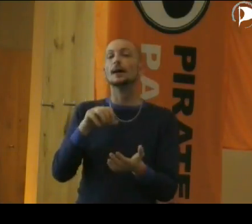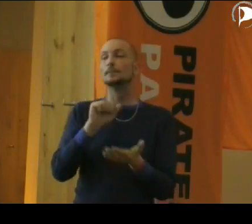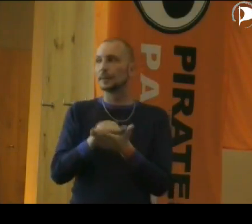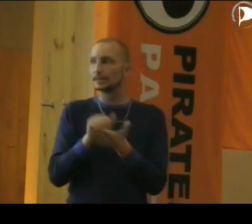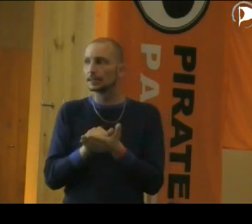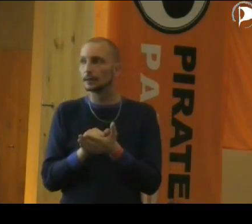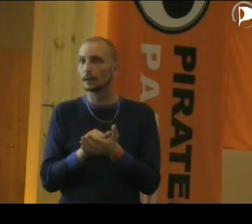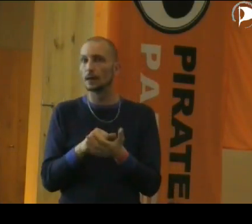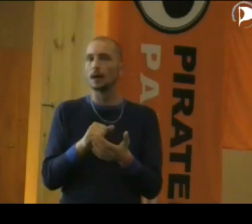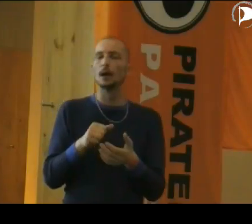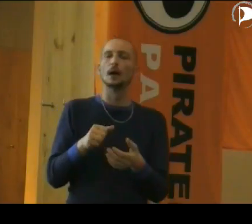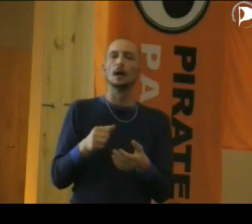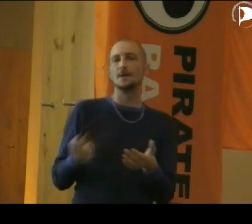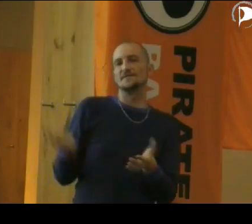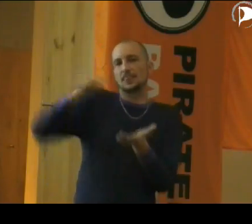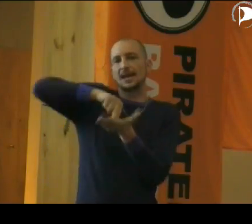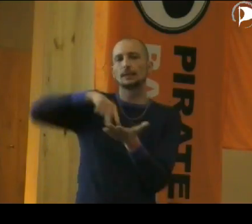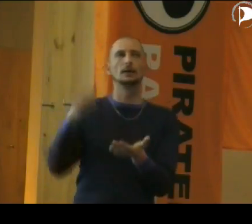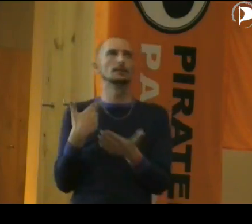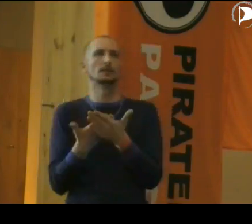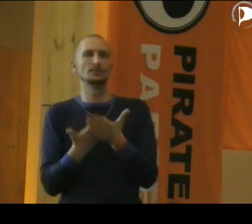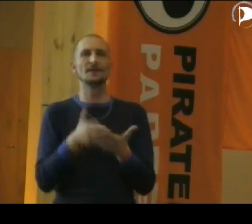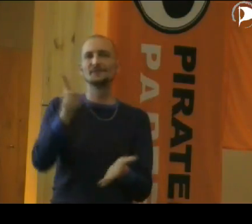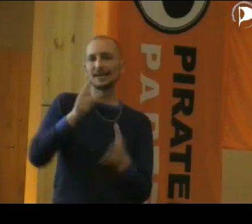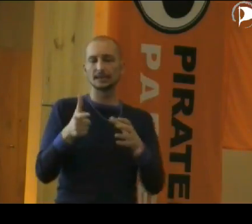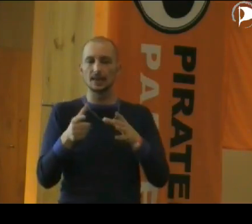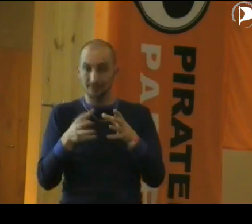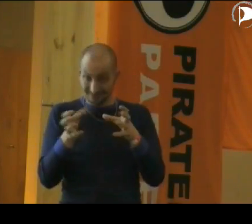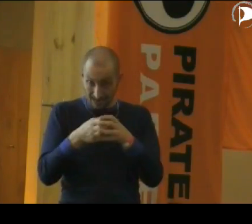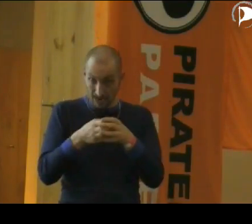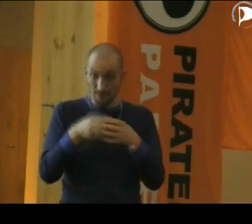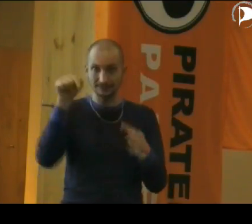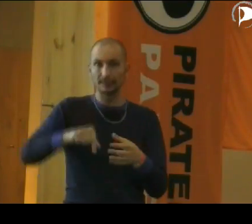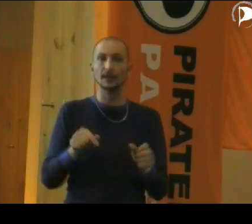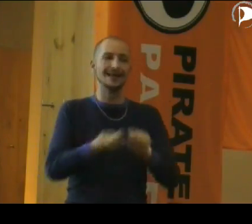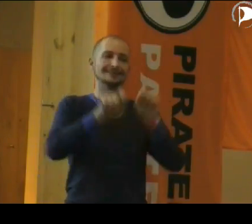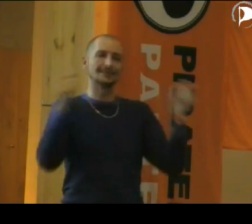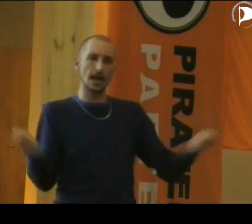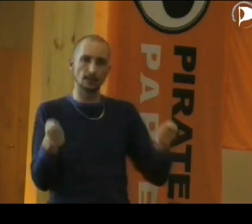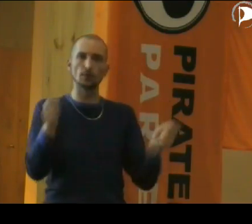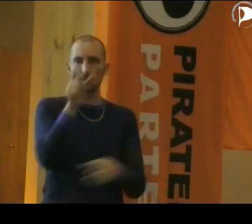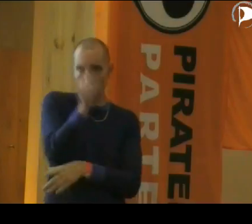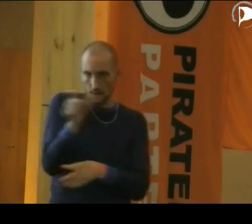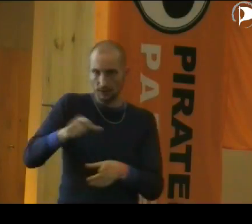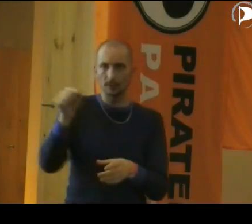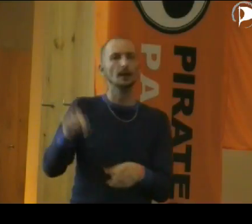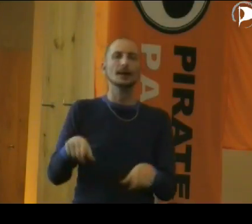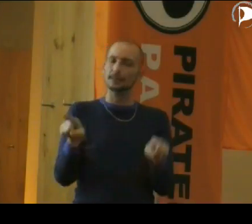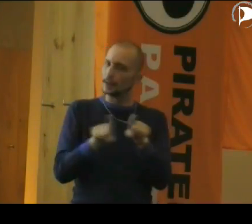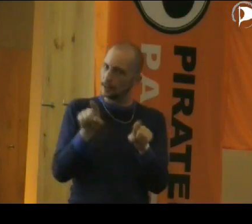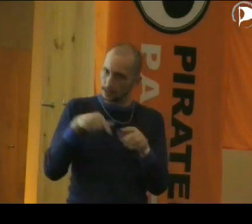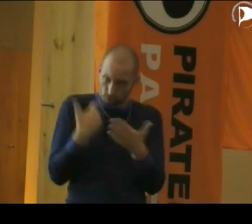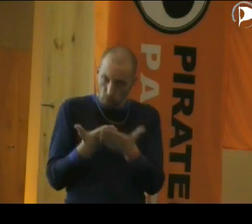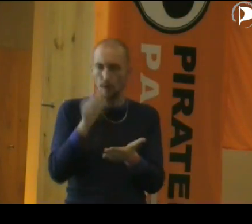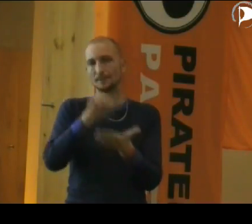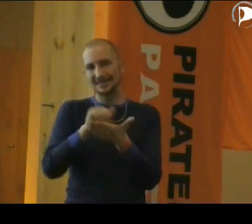dabei hat ihn bisher noch nie platziert zeitpunkt sondern ins meer und den rede ich wie was mit journalisten reden dass sie von